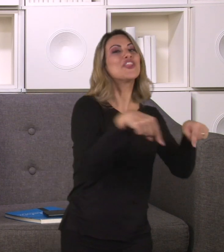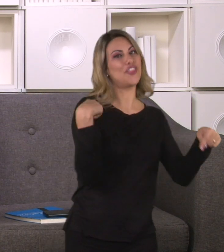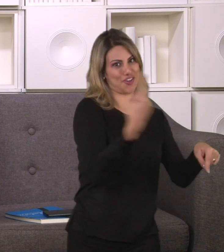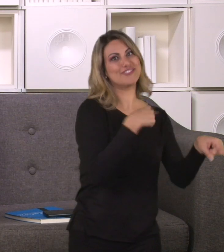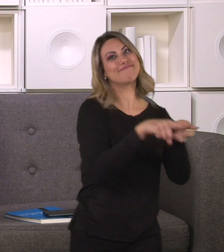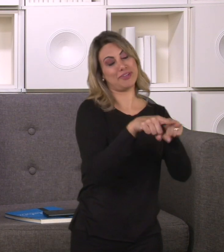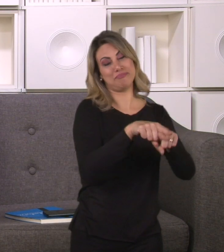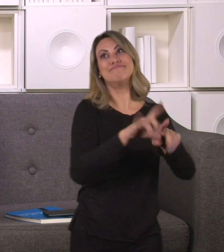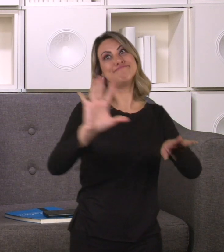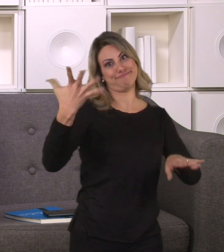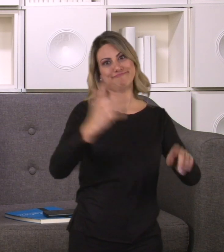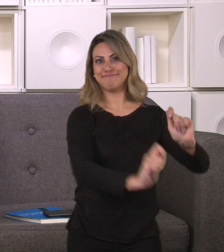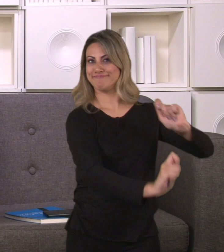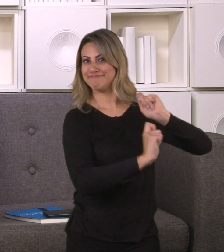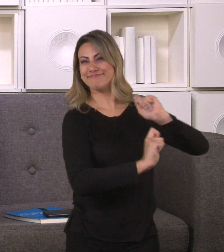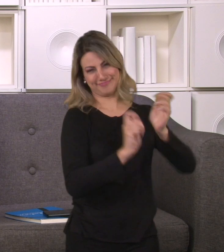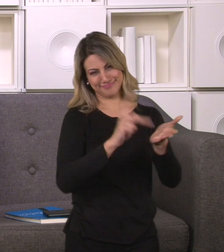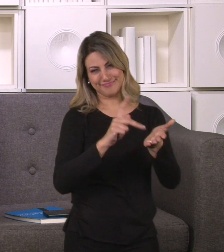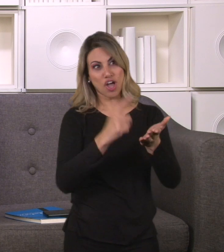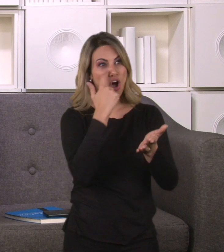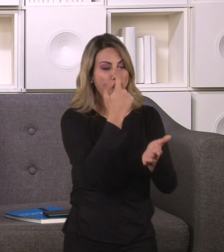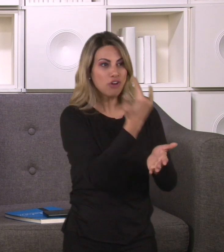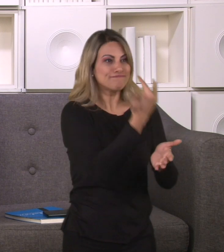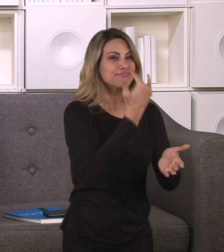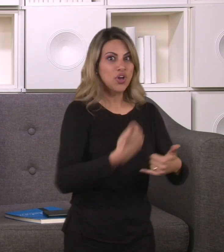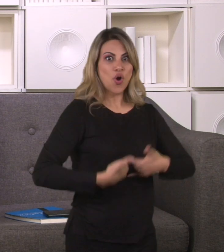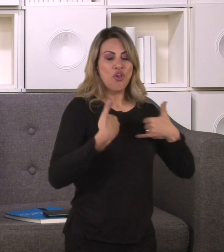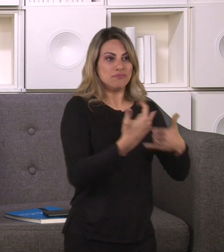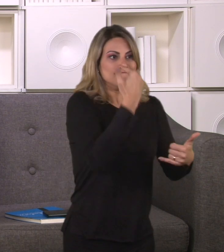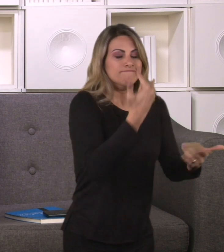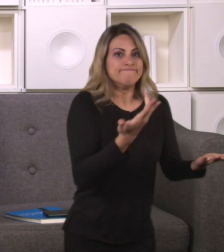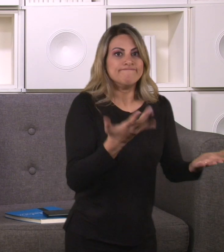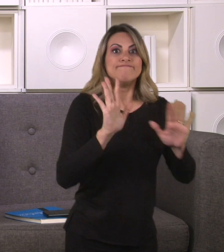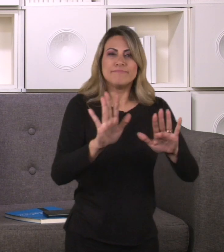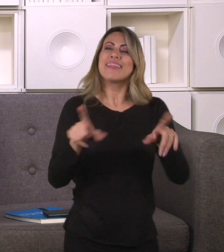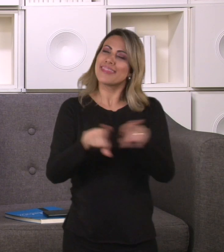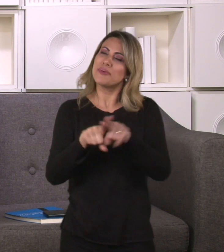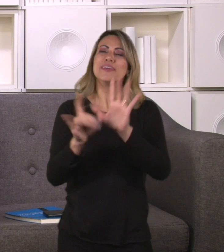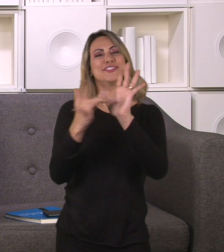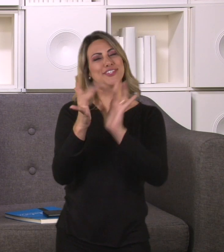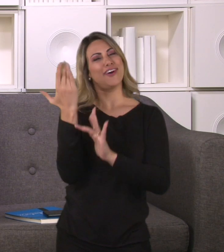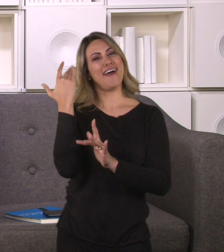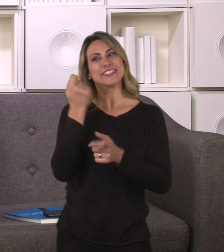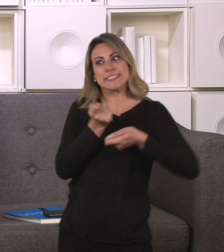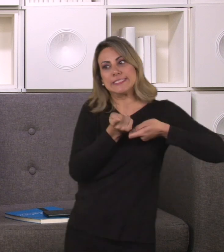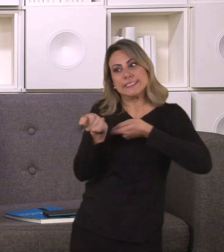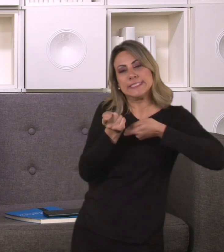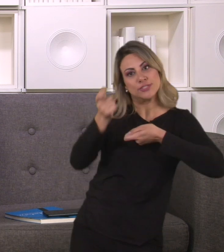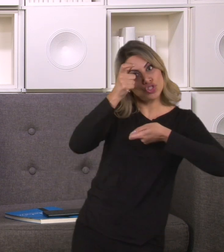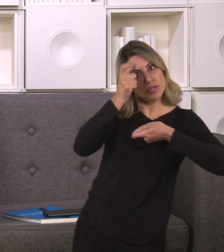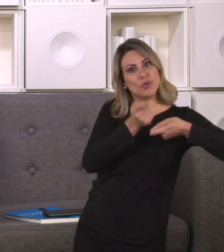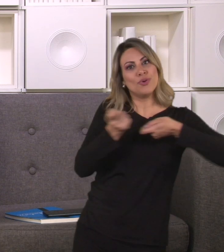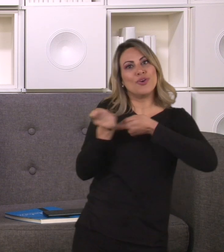também. E há esse paralelo presente na pessoa de Jesus, e a tentação de Jesus é como a humanidade